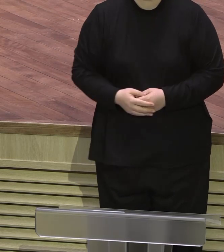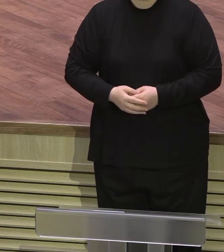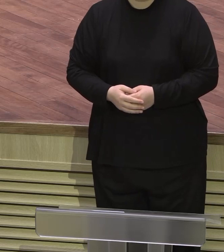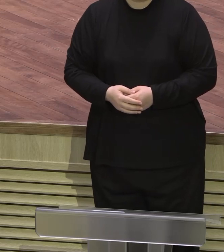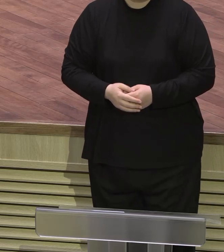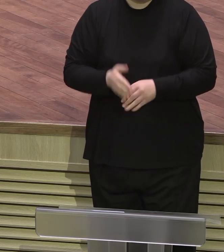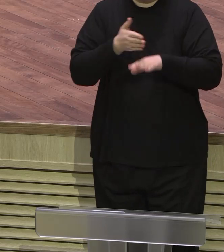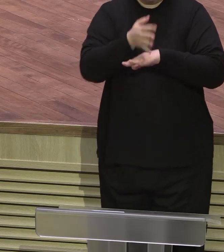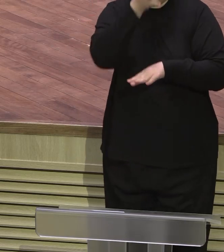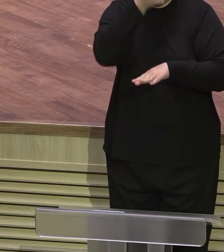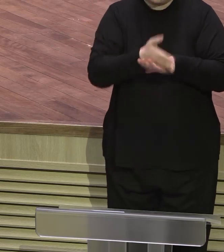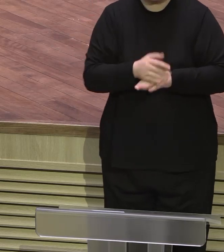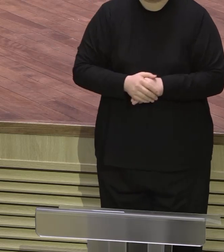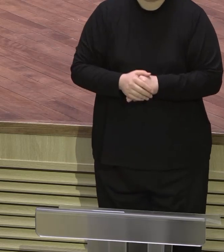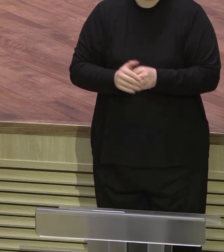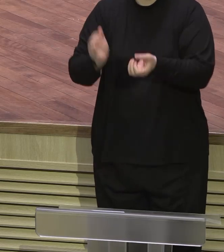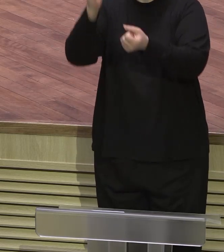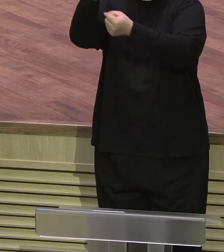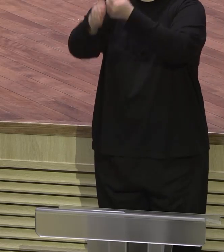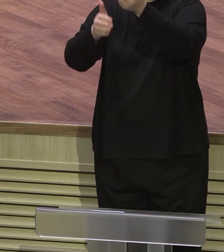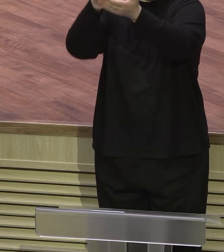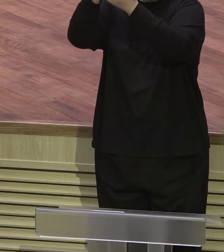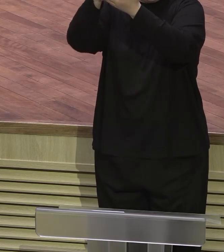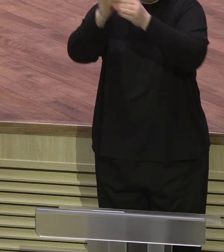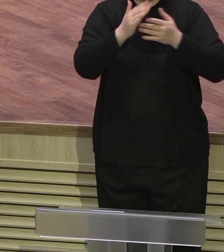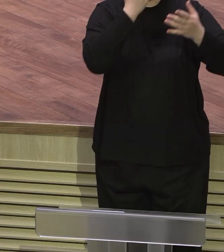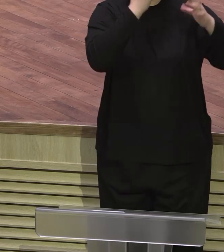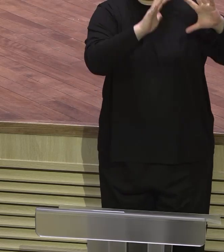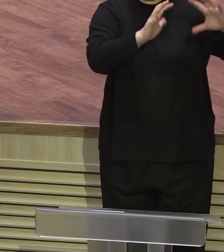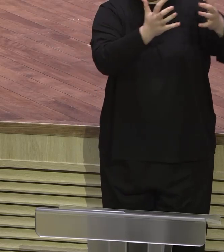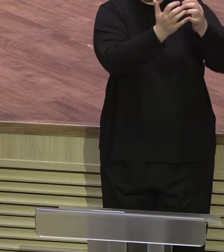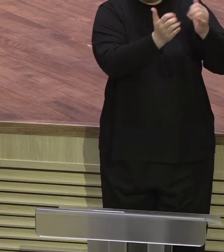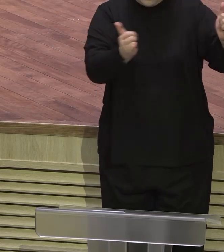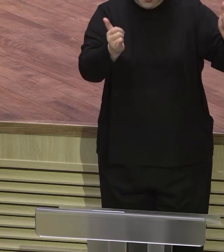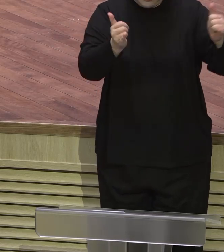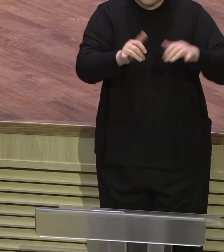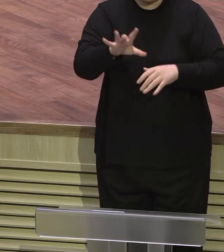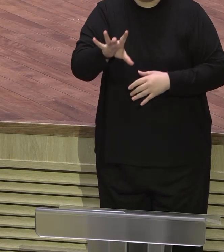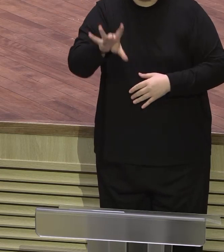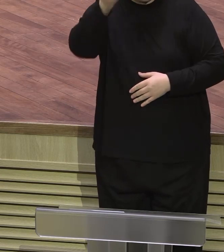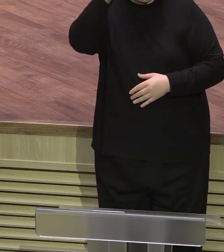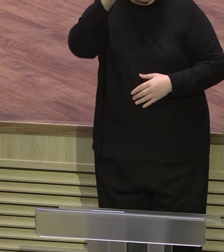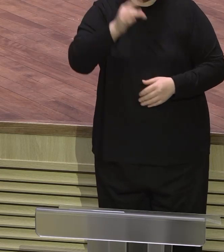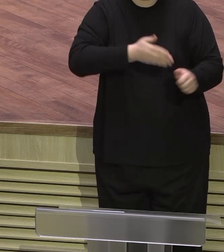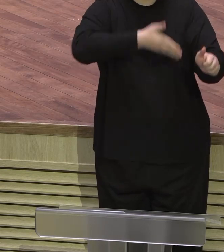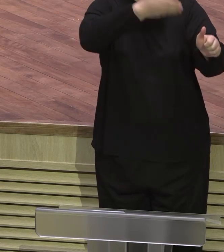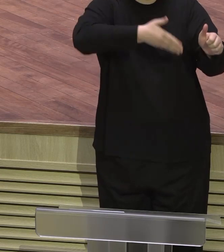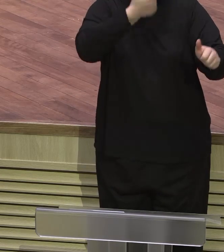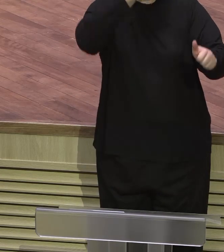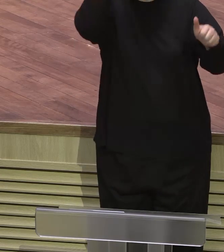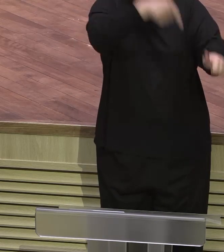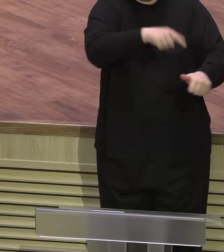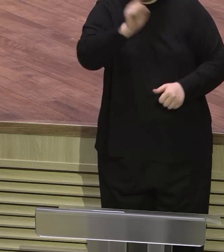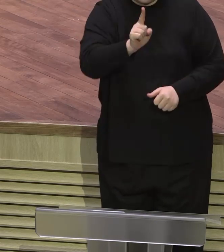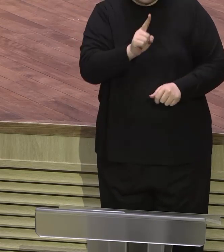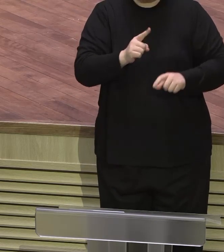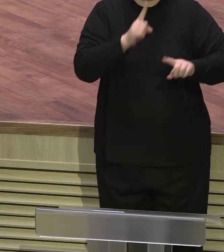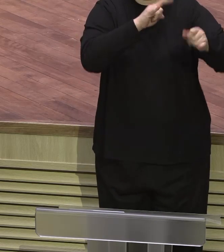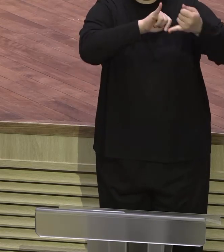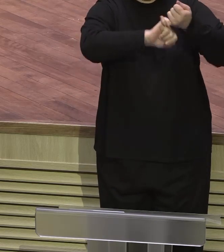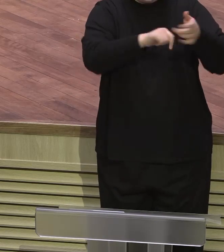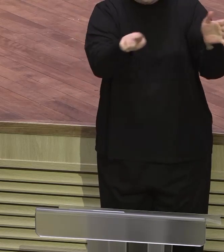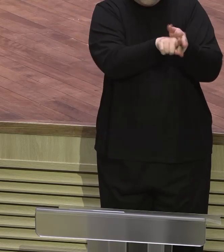하나님은 이스라엘 백성들에게 은약에 대한 순종을 요구했어요. 우리가 할 것밖에